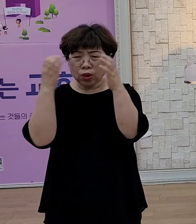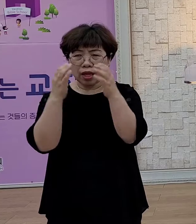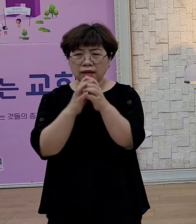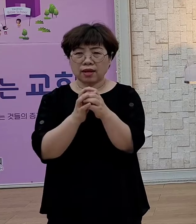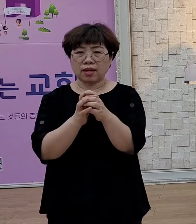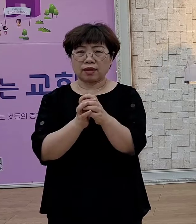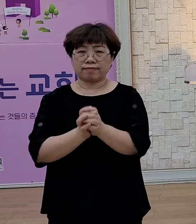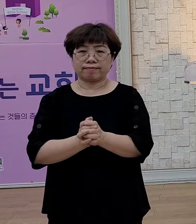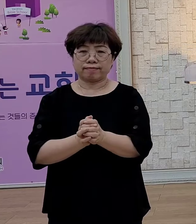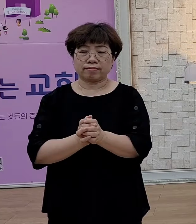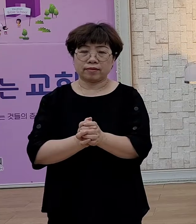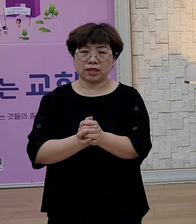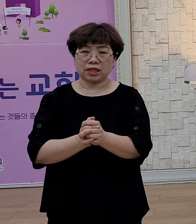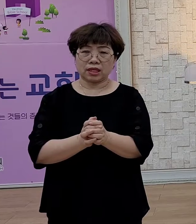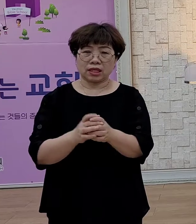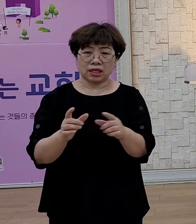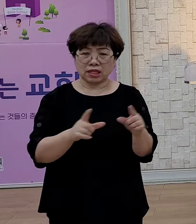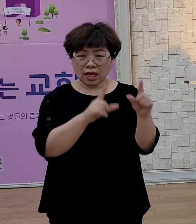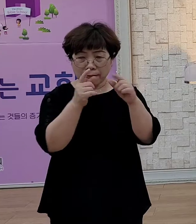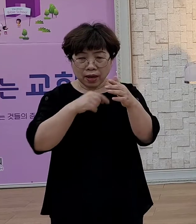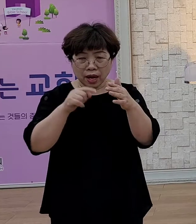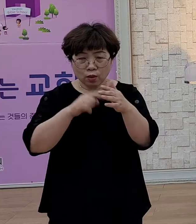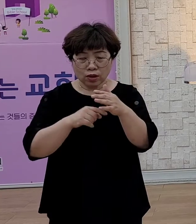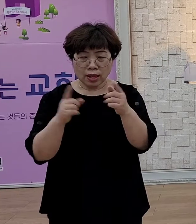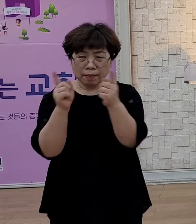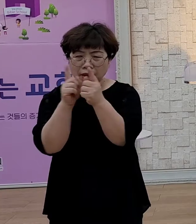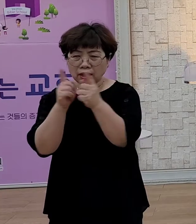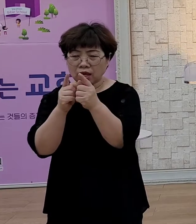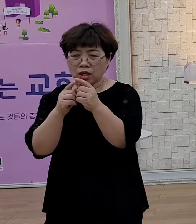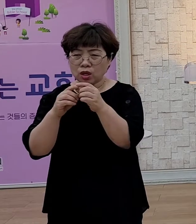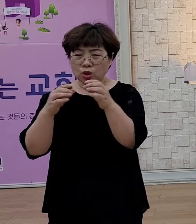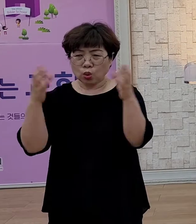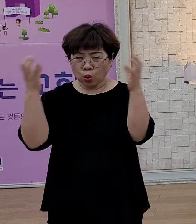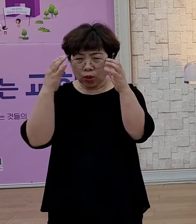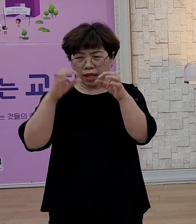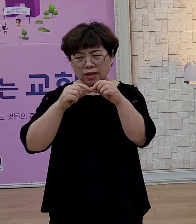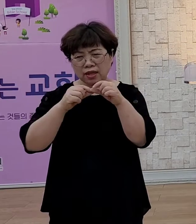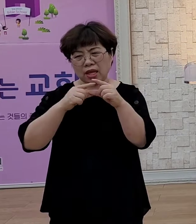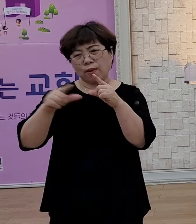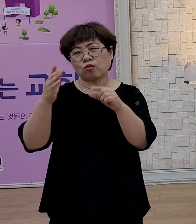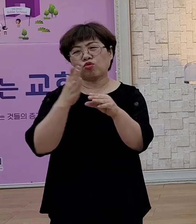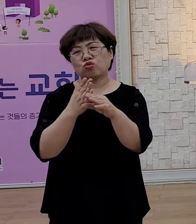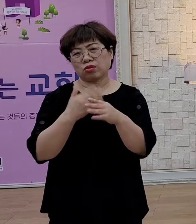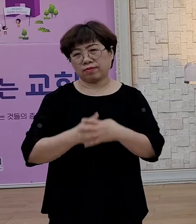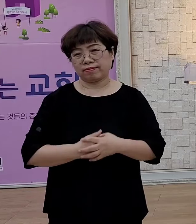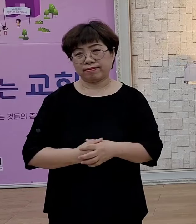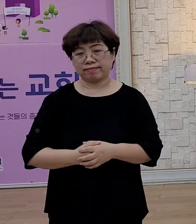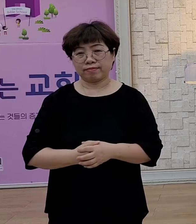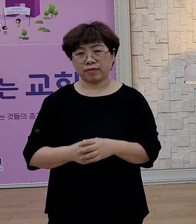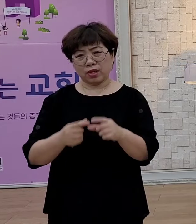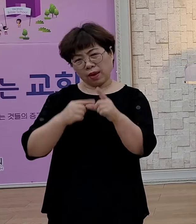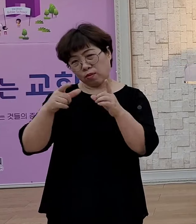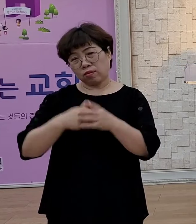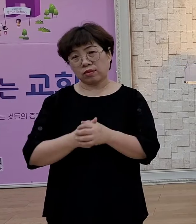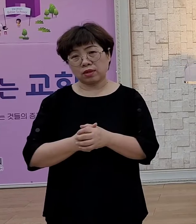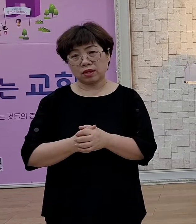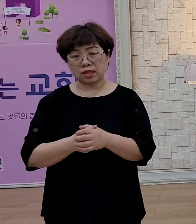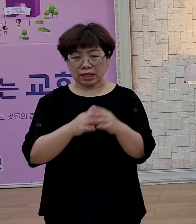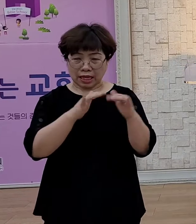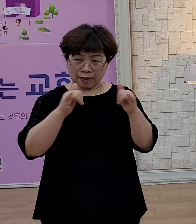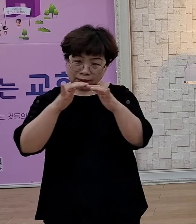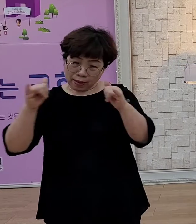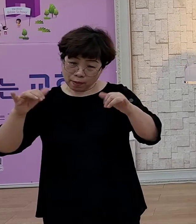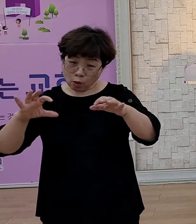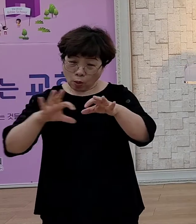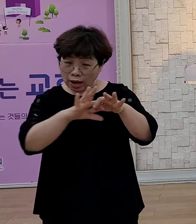왜 힘들어하고 왜 아파하느냐? 이 인간관계에서 깨어지는 고난이 대다수예요. 그게 가장 많고 이 가장